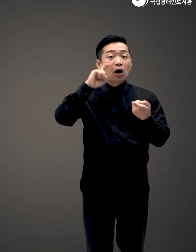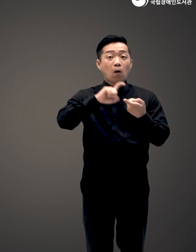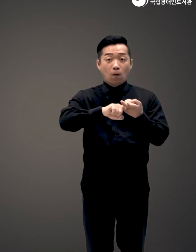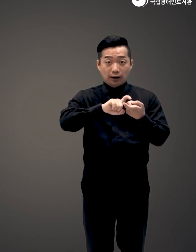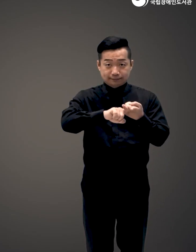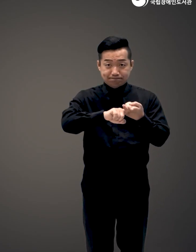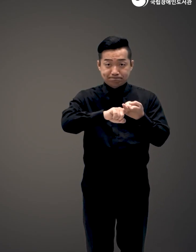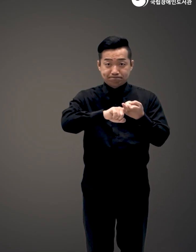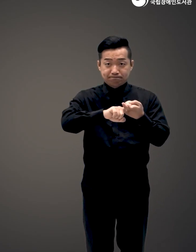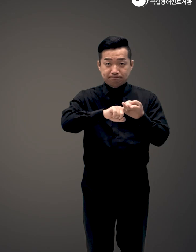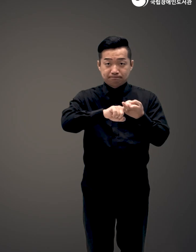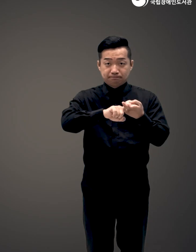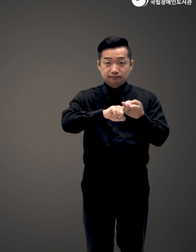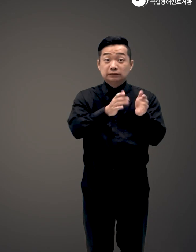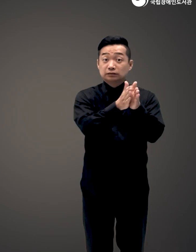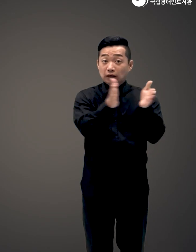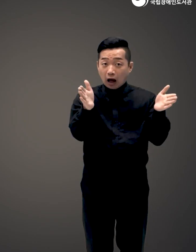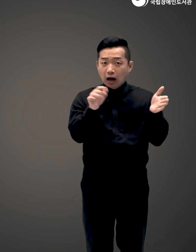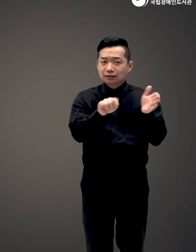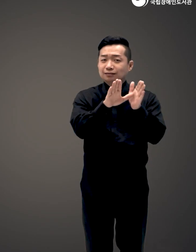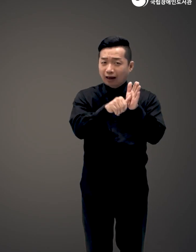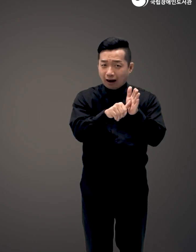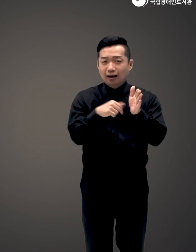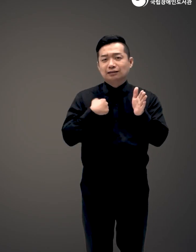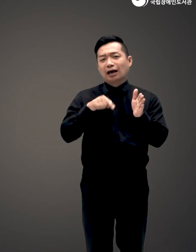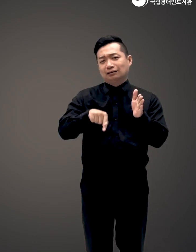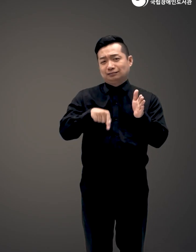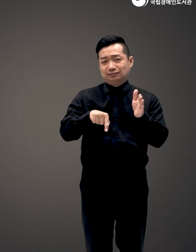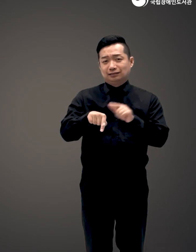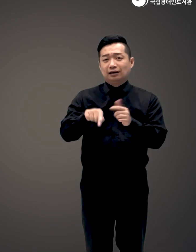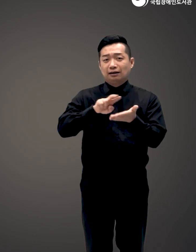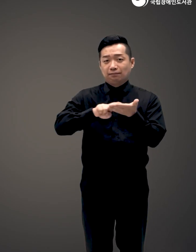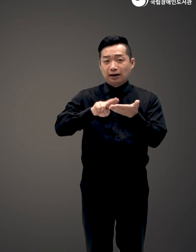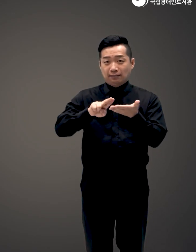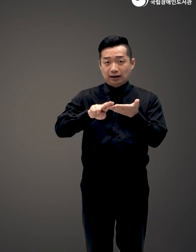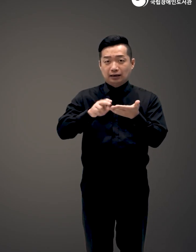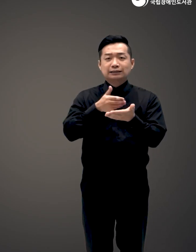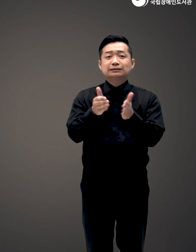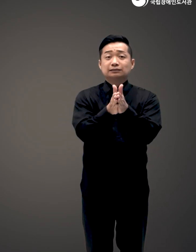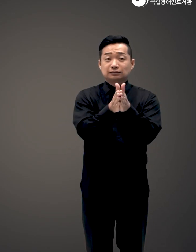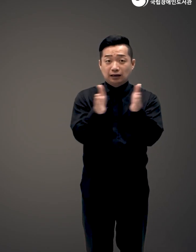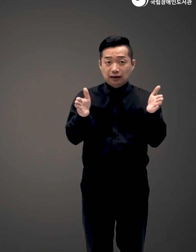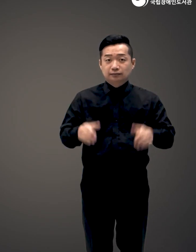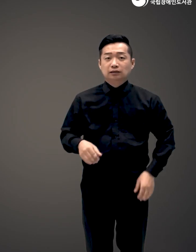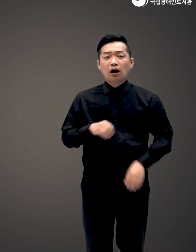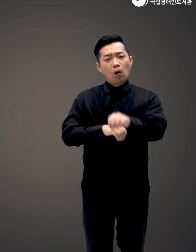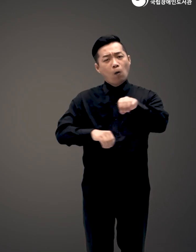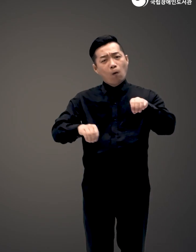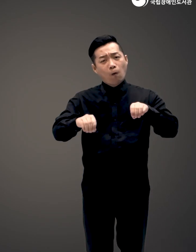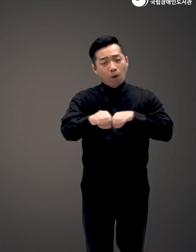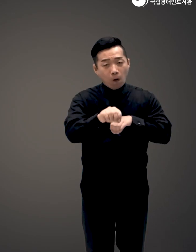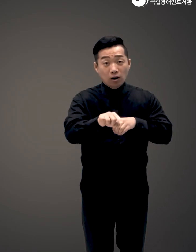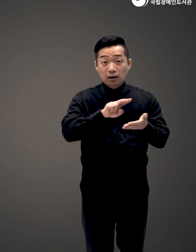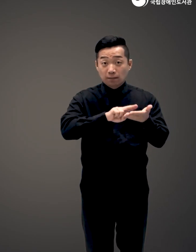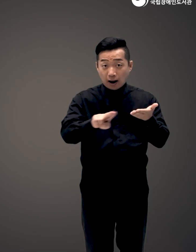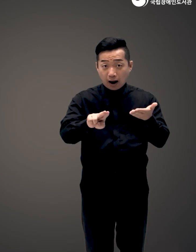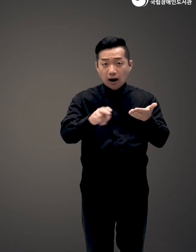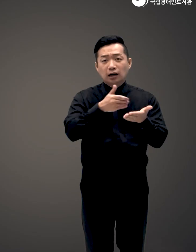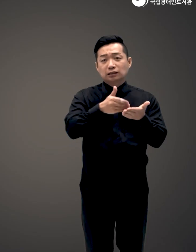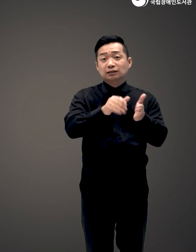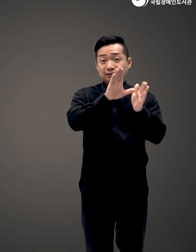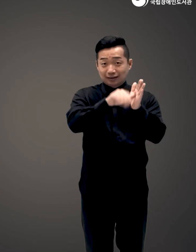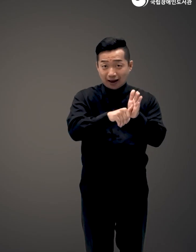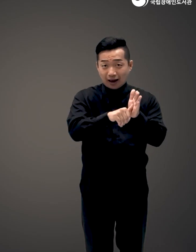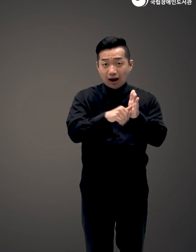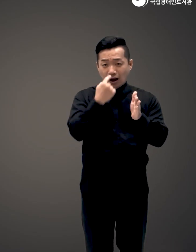사람에게 관심이 가기 시작하는 것 같은데 그 시점에서 제가 이 만화를 그리게 됐고 또 역으로 이